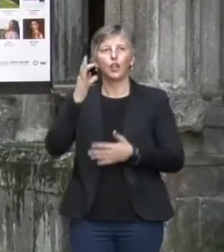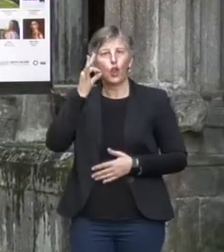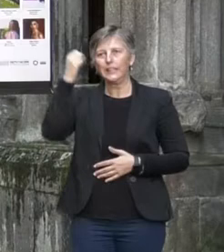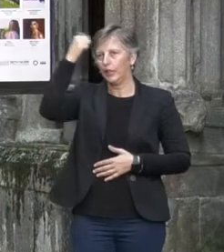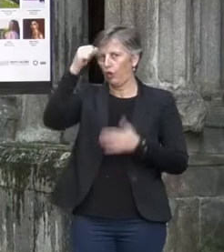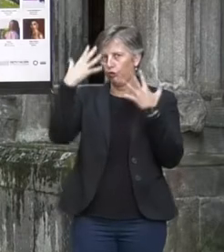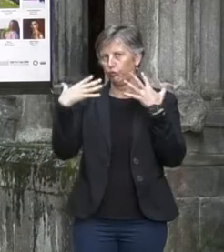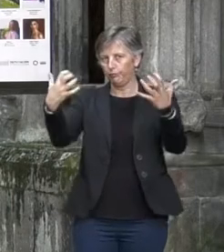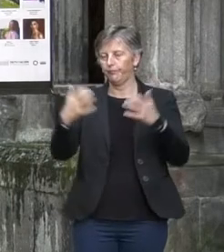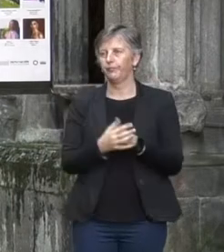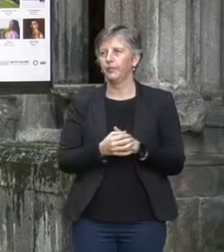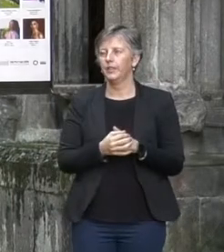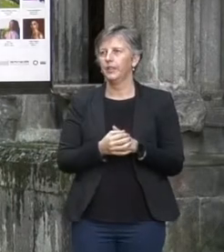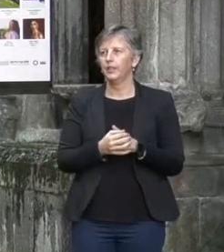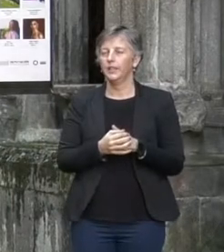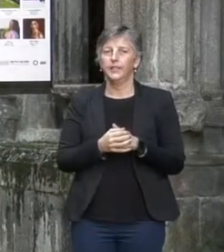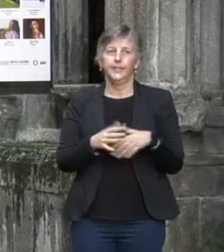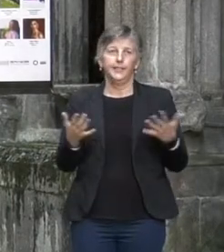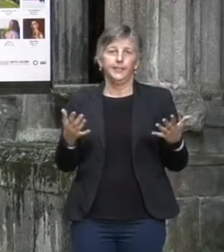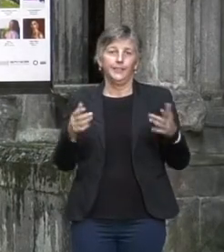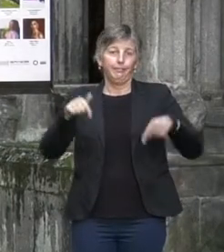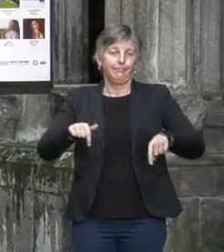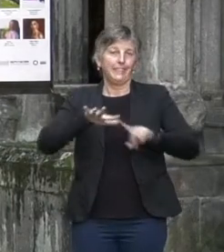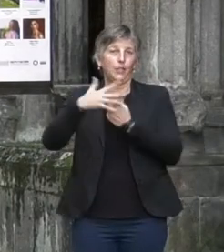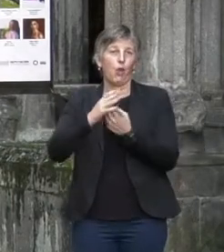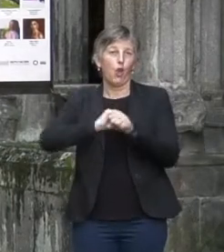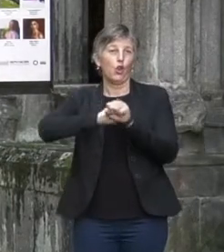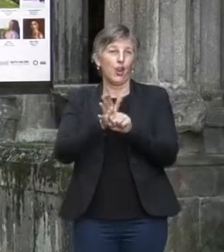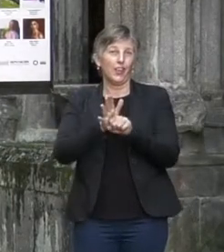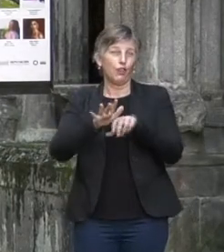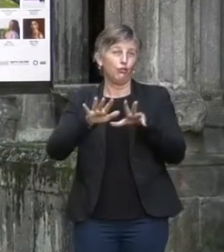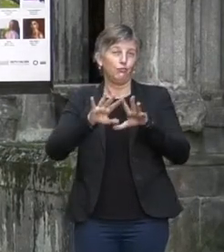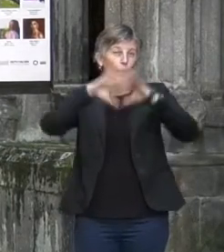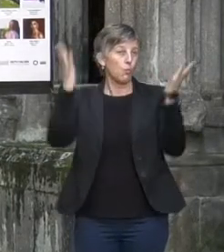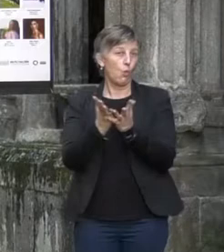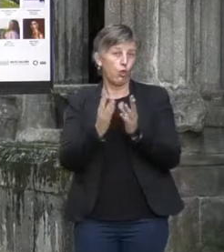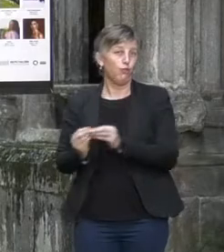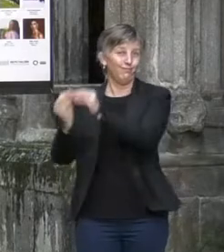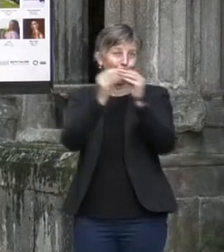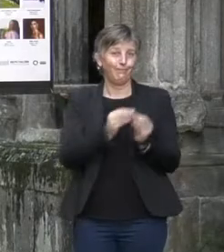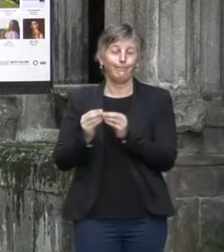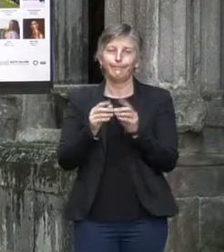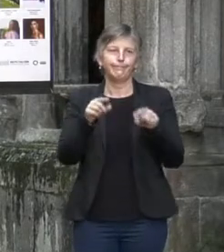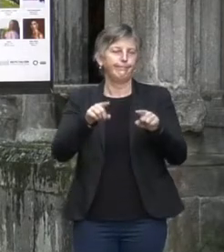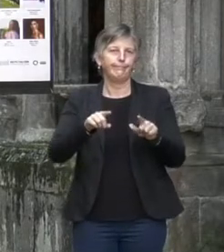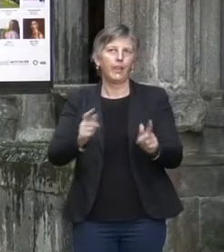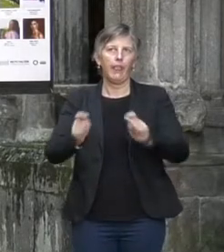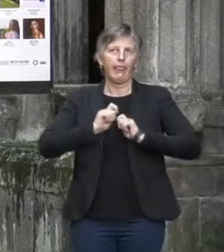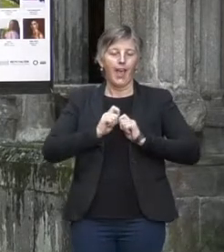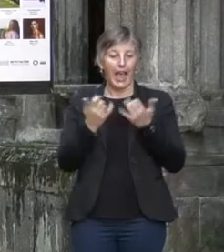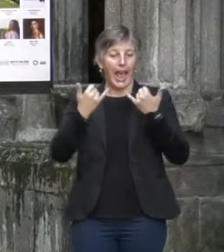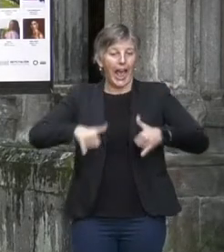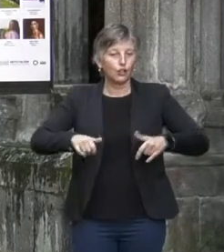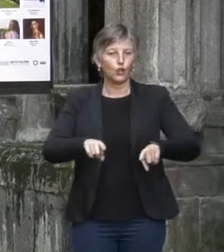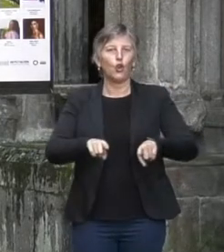todos. Esta situación de pandemia global impide que este acto